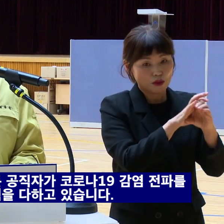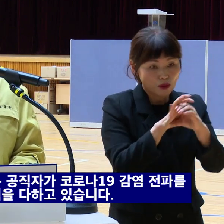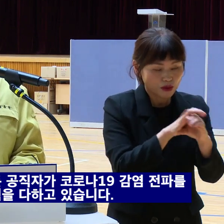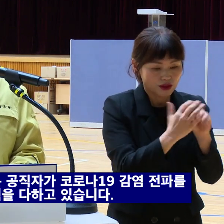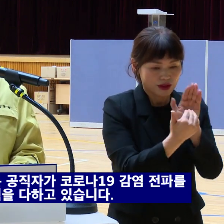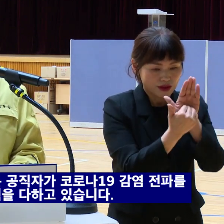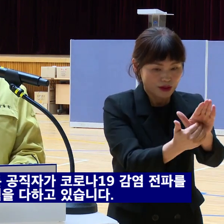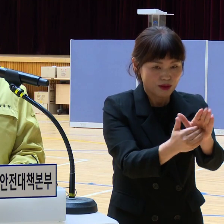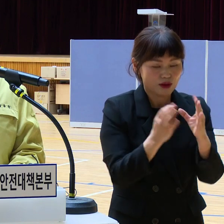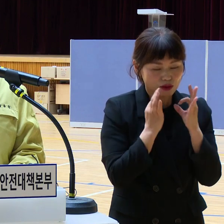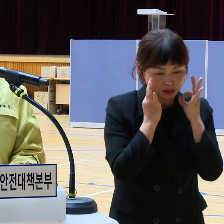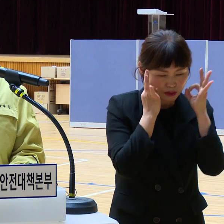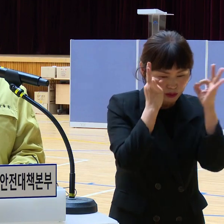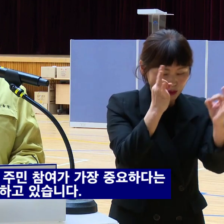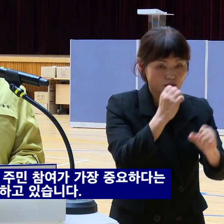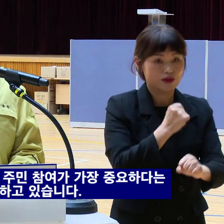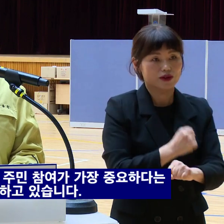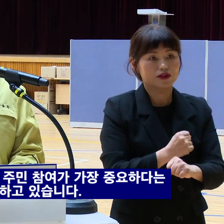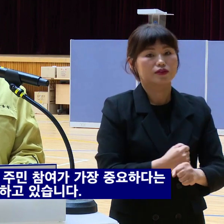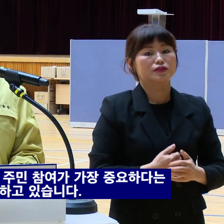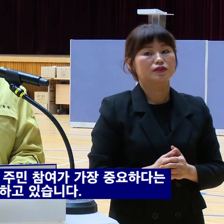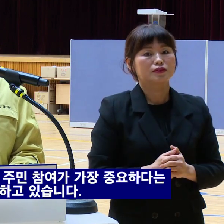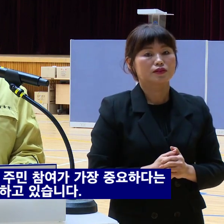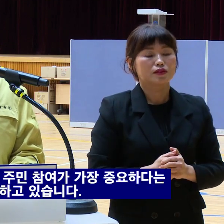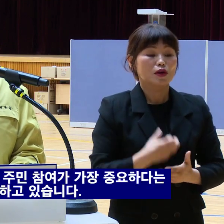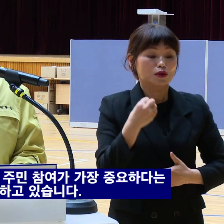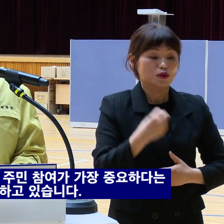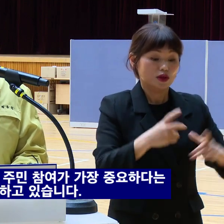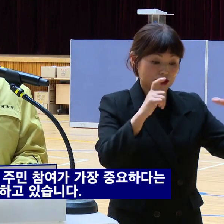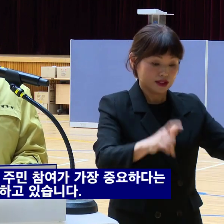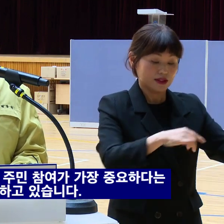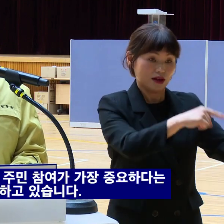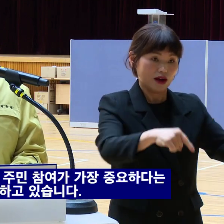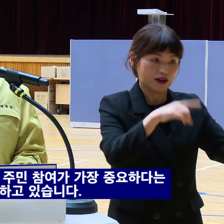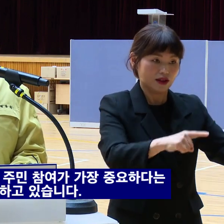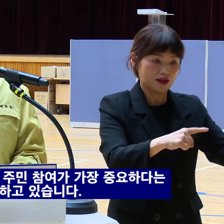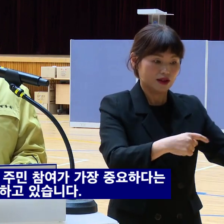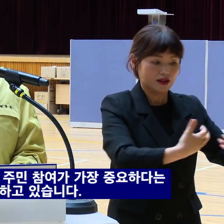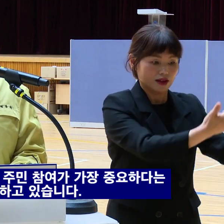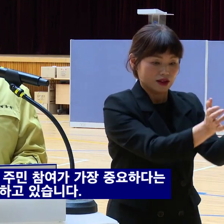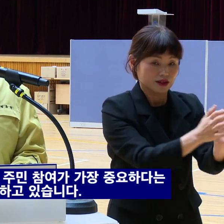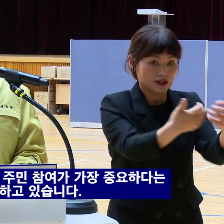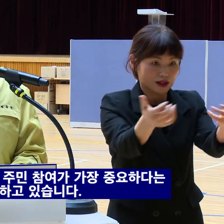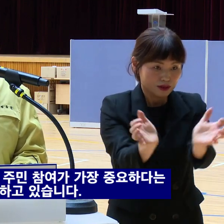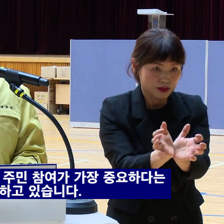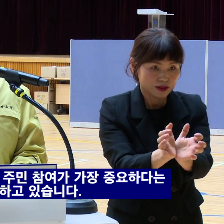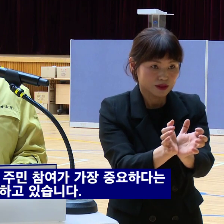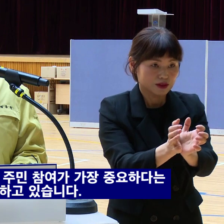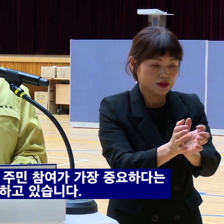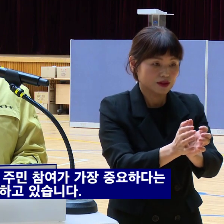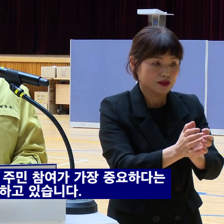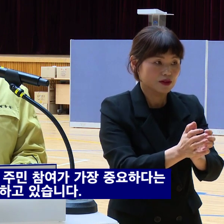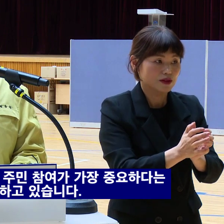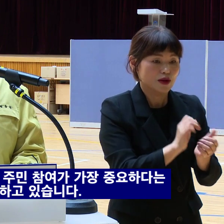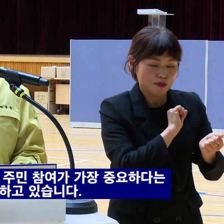있습니다. 또한 관내 각종 사회단체에서도 주민 참여가 가장 중요하다는